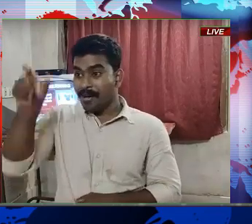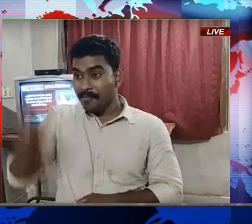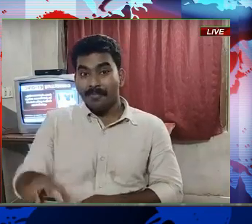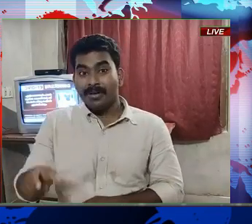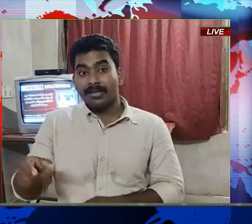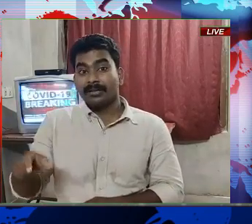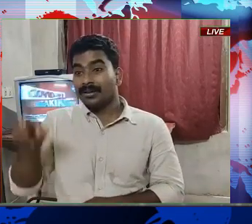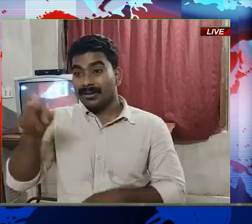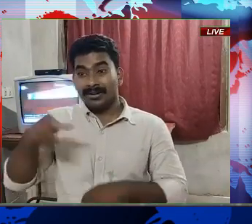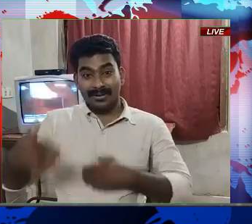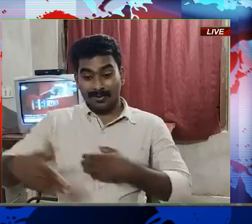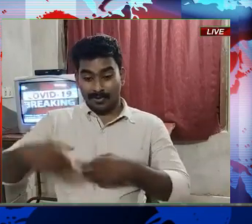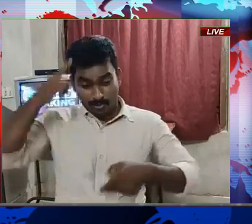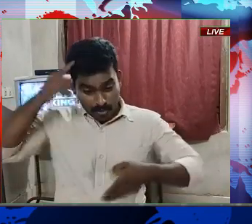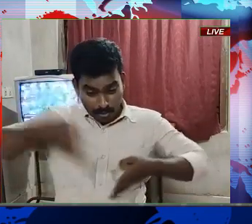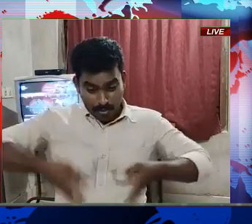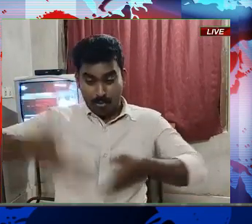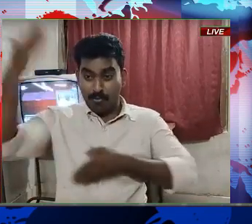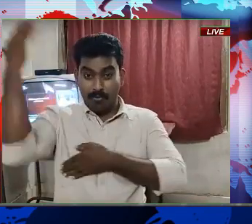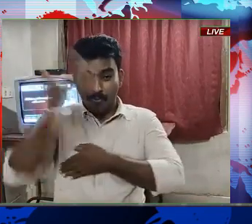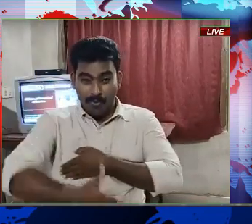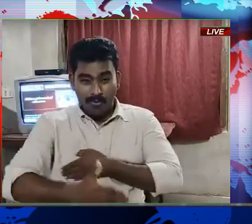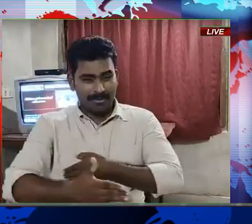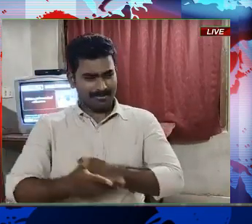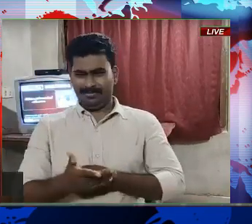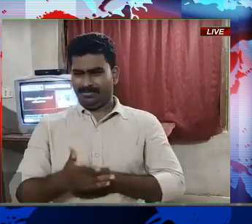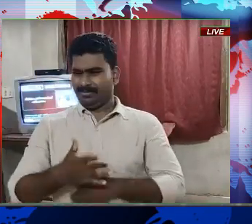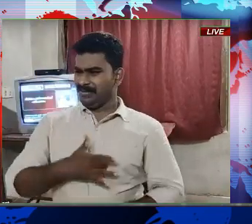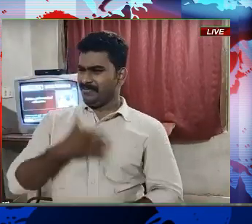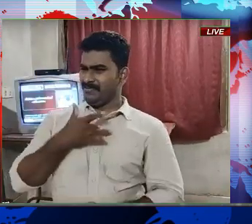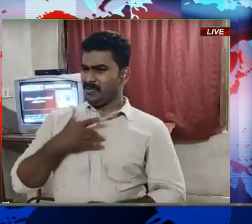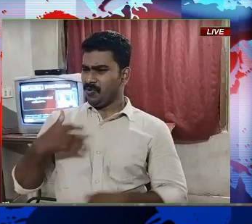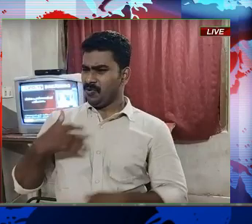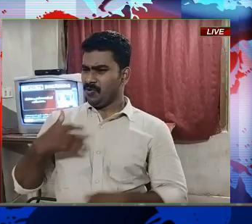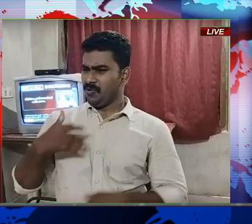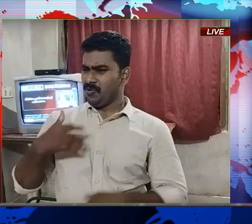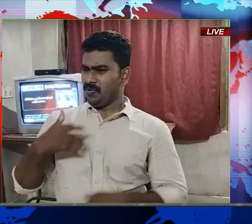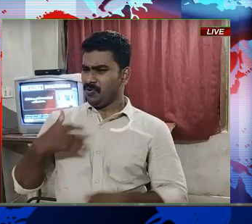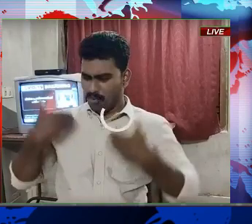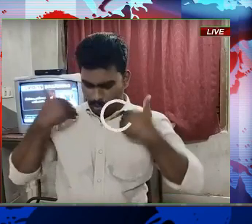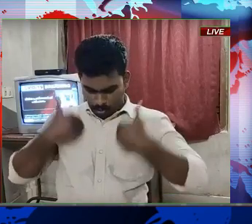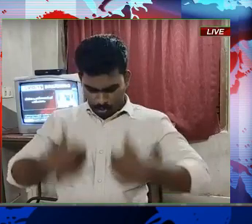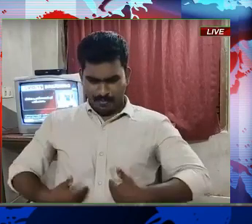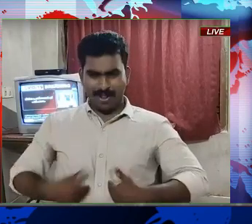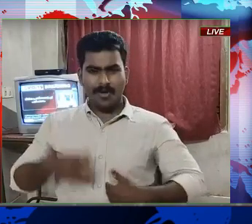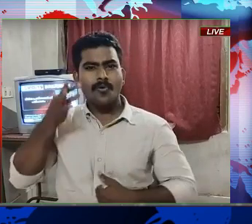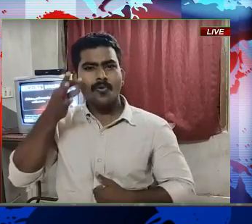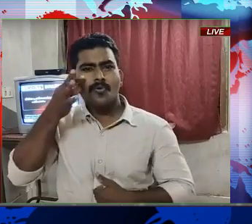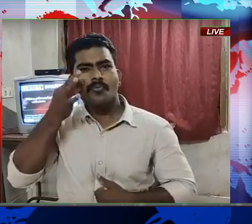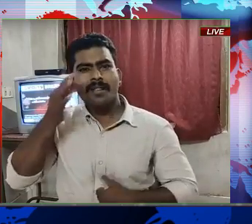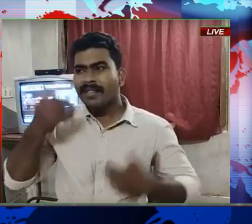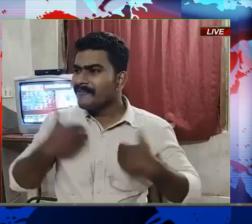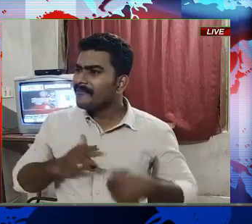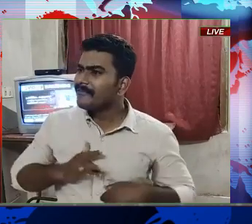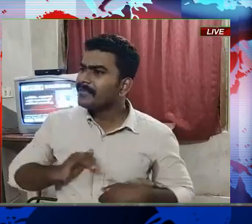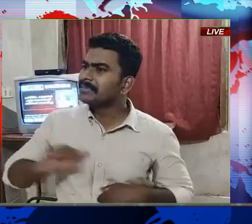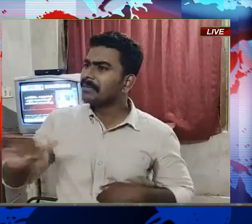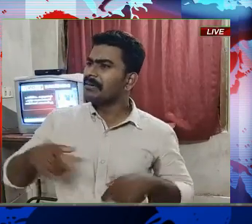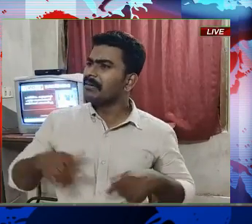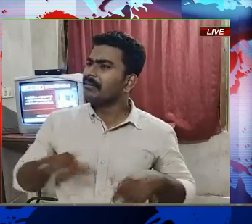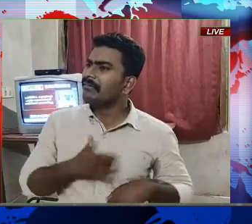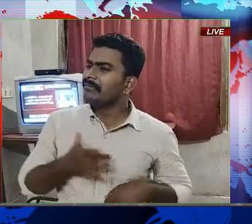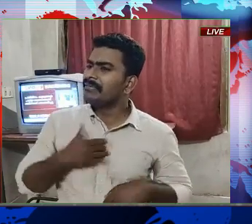എനിക്കറിയില്ല അതിനെപ്പറ്റി. അവർ ഹൈക്കോടതി എന്തടിസ്ഥാനത്തിലാണ് ഹൈക്കോടതിയിൽ പോയത് എന്ന് എനിക്ക് മനസ്സിലായിട്ടില്ല. കാരണം ഇപ്പോൾ